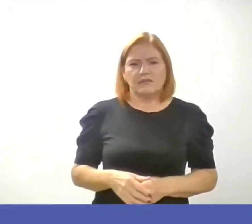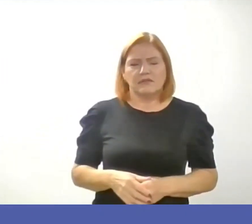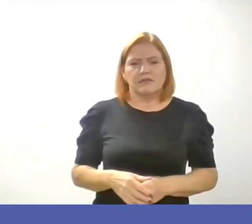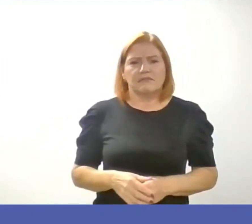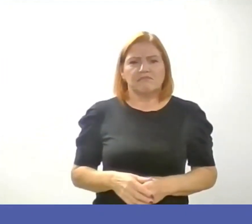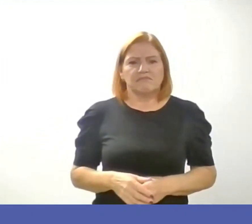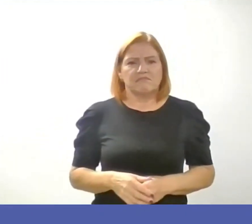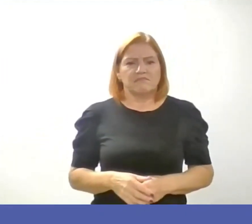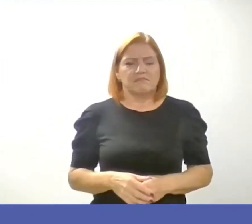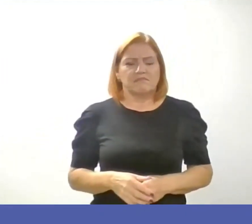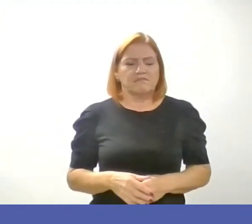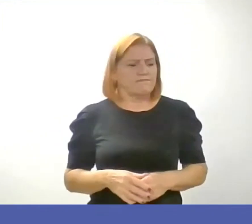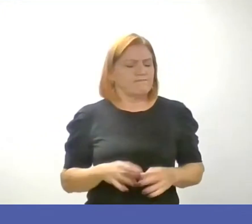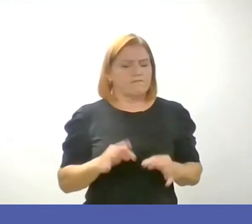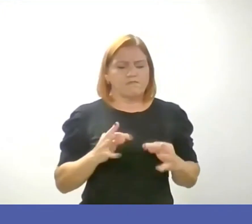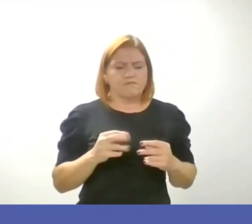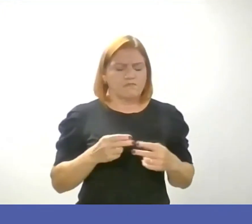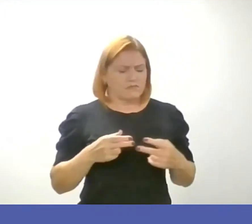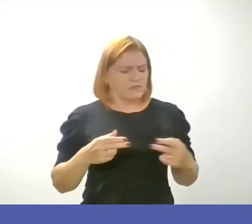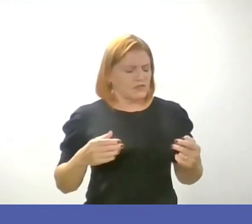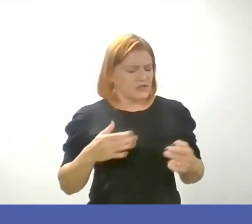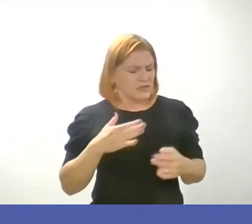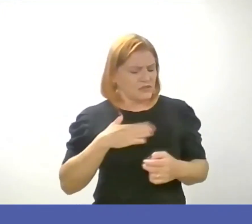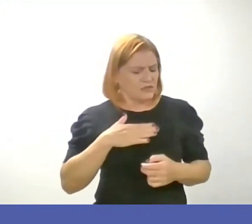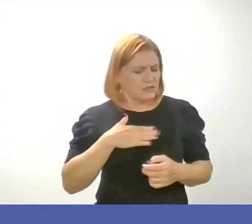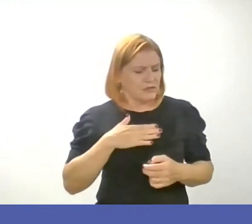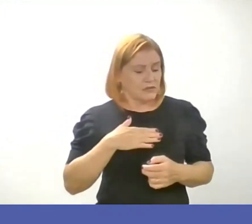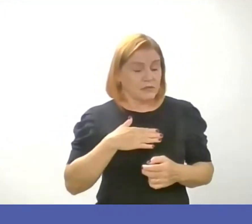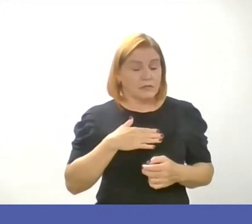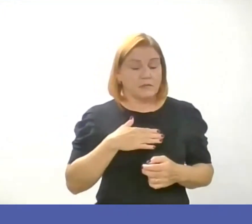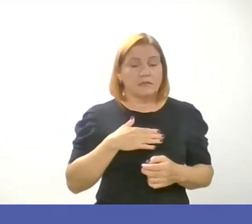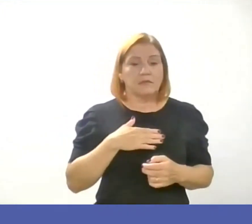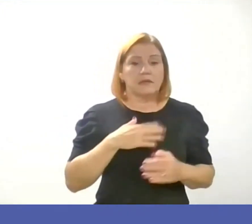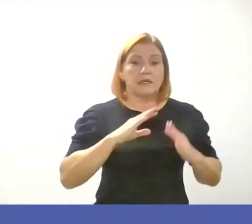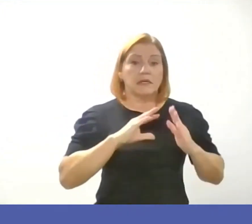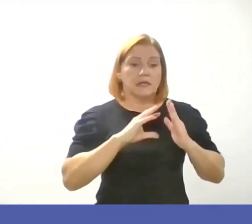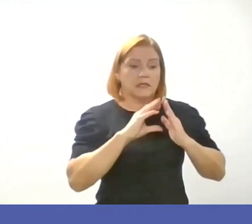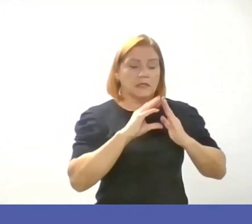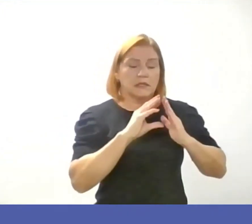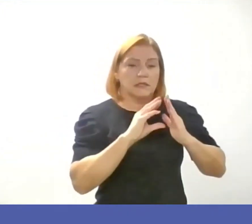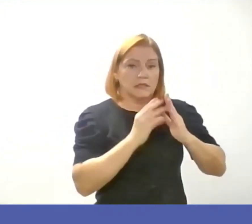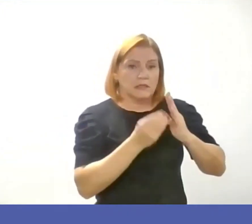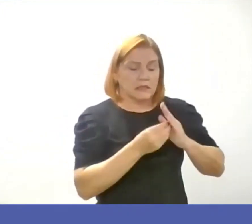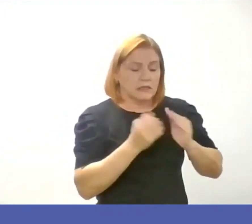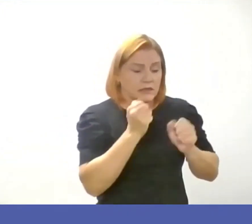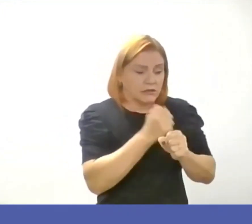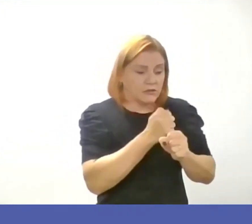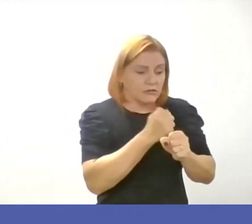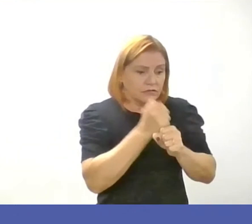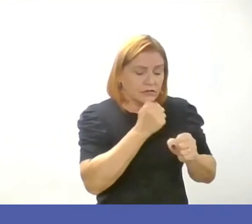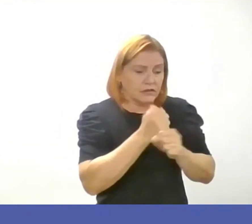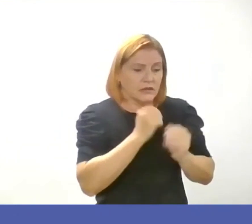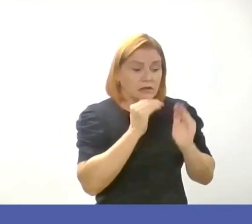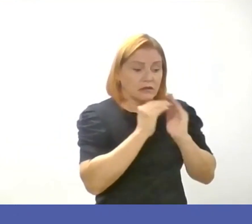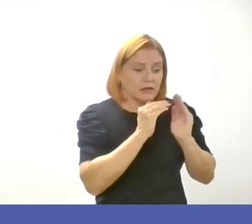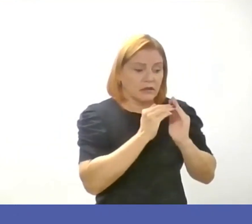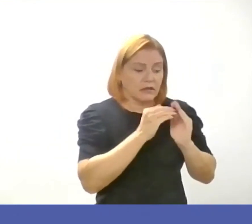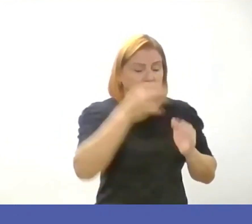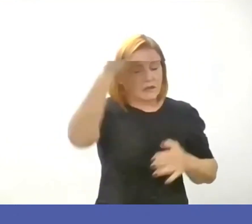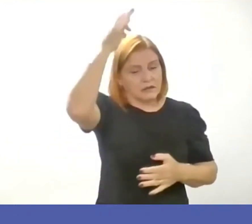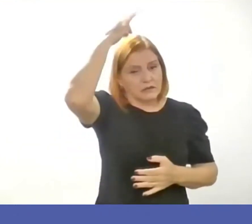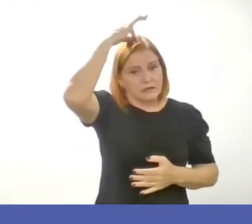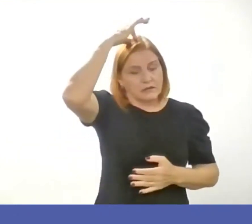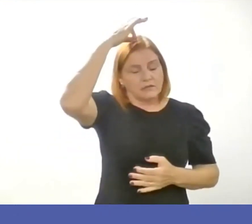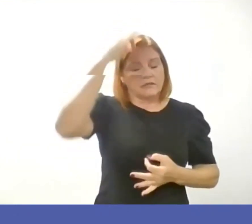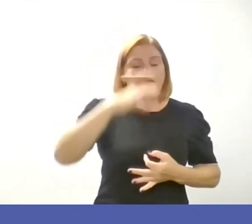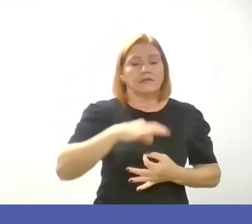nós somos edificados na casa espiritual. Então Deus espera de nós